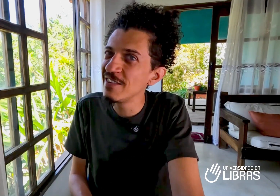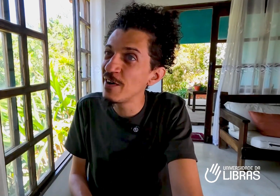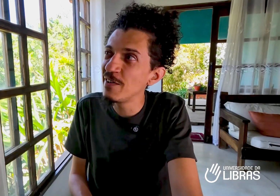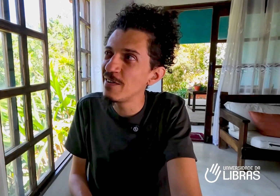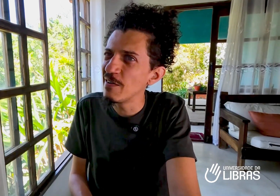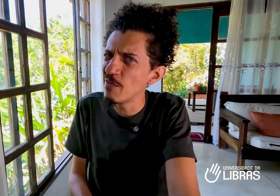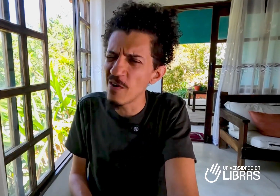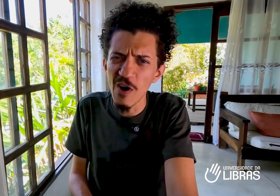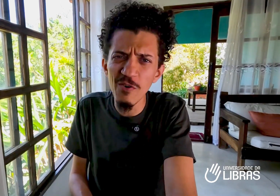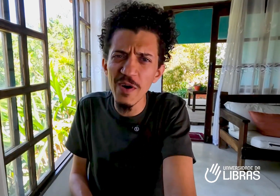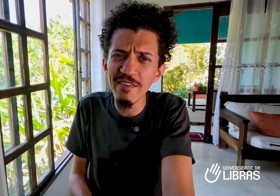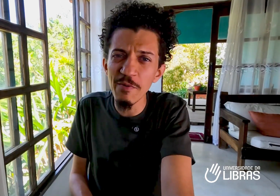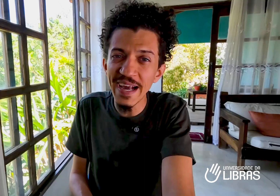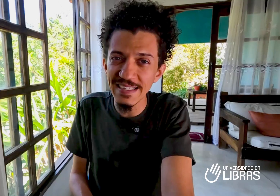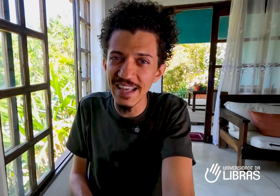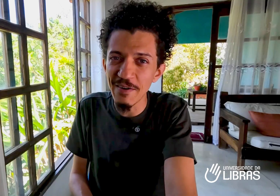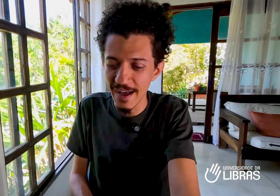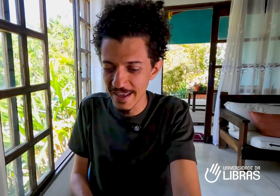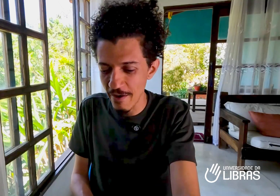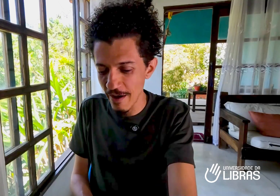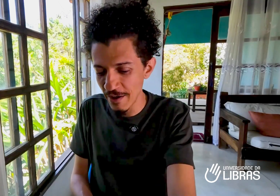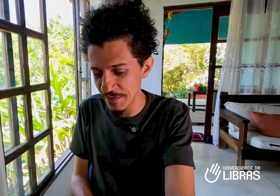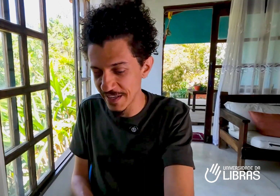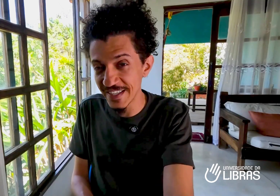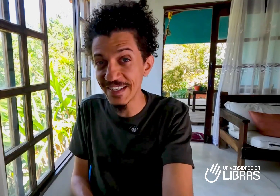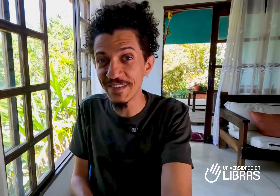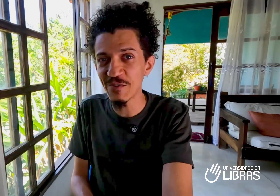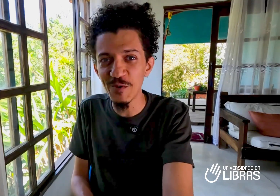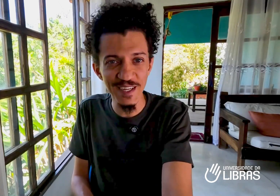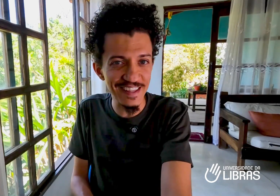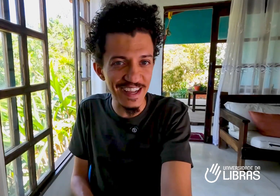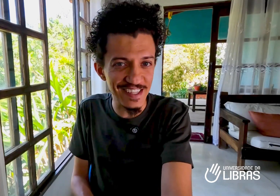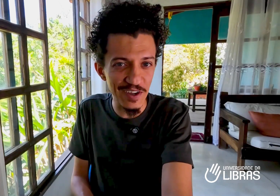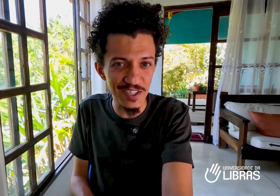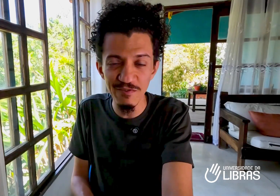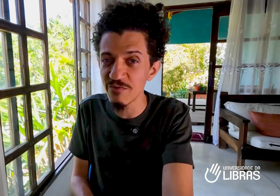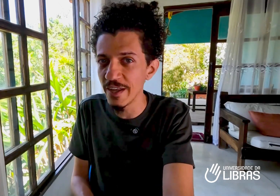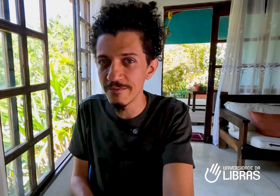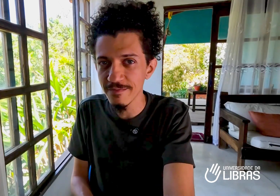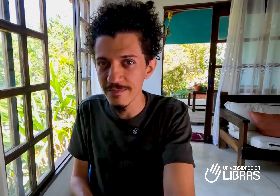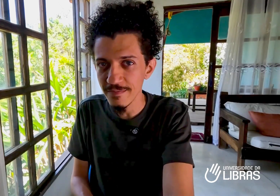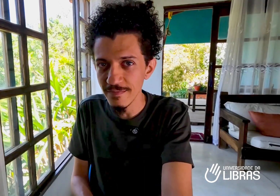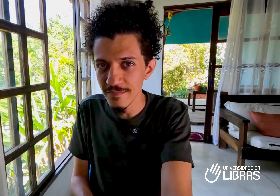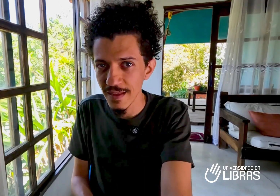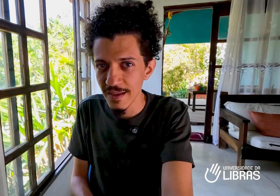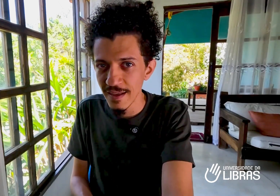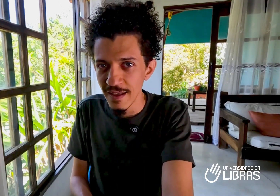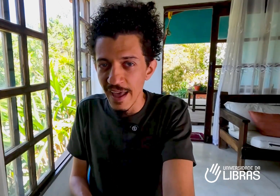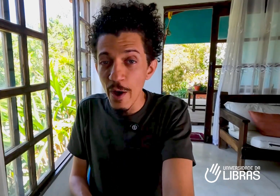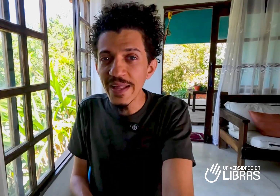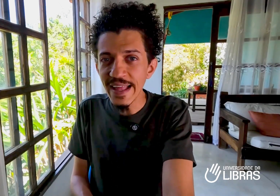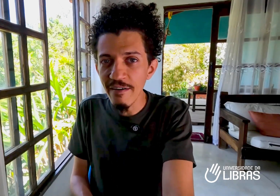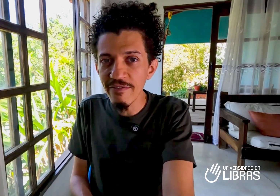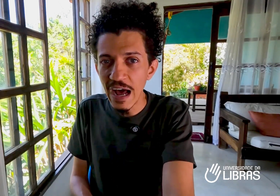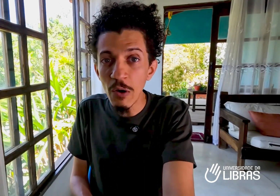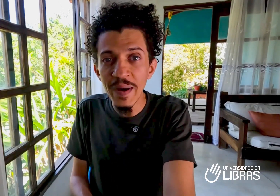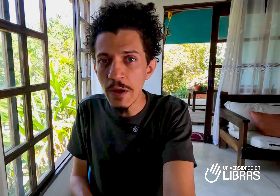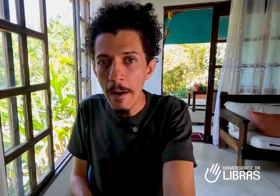foi logo no ano que eu me casei com a Raquel, eu resolvi que a gente ia fazer um curso de natação, a gente foi. Eu entrava na água, parecia uma